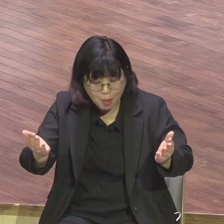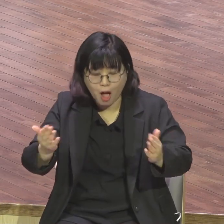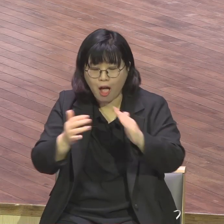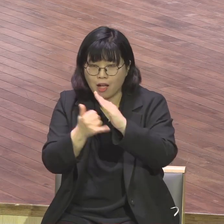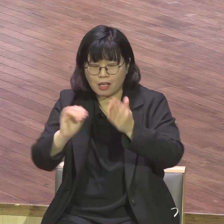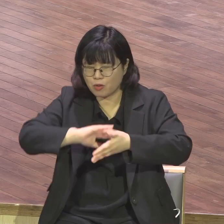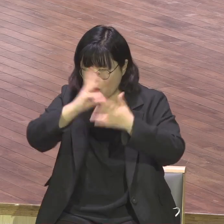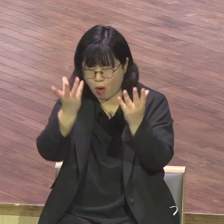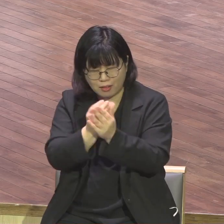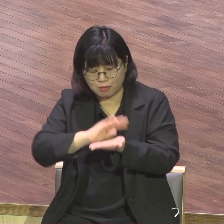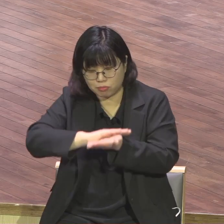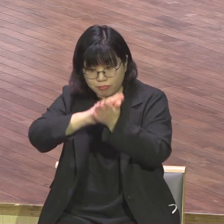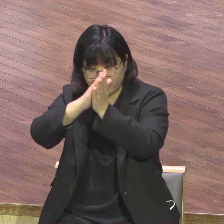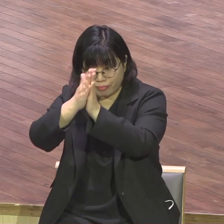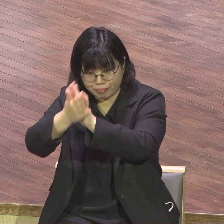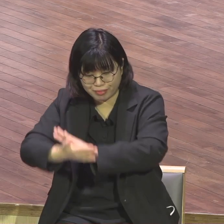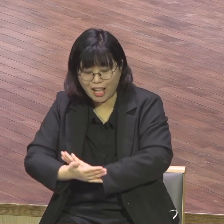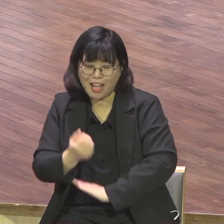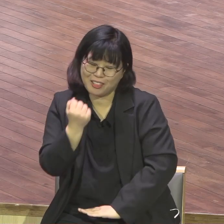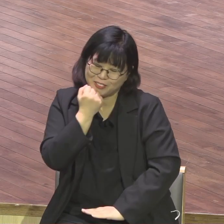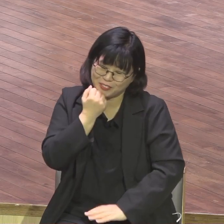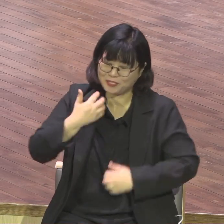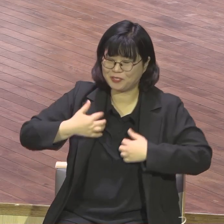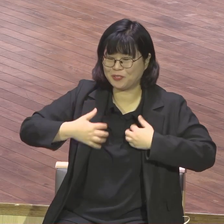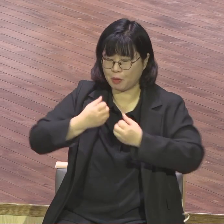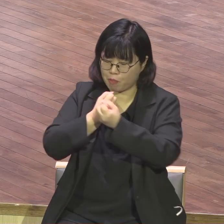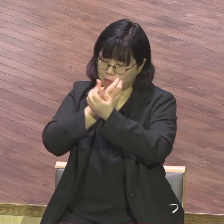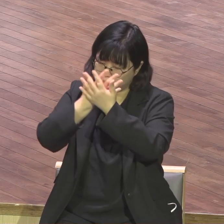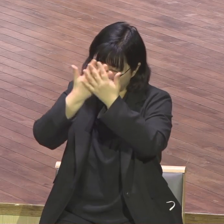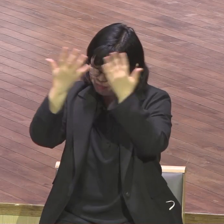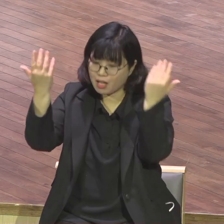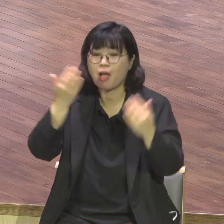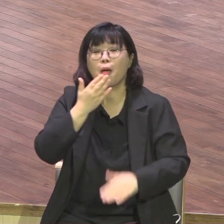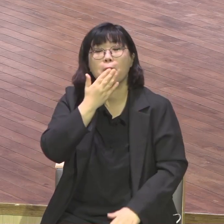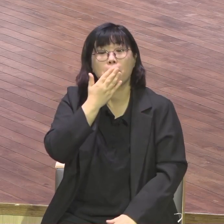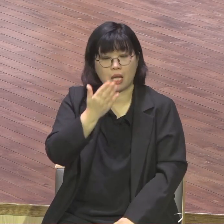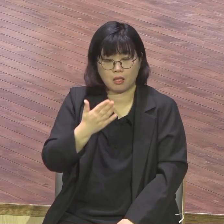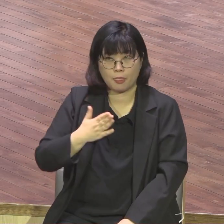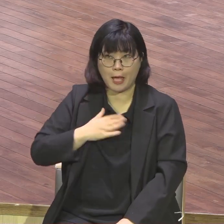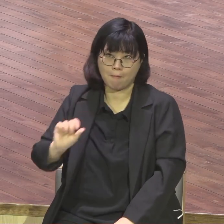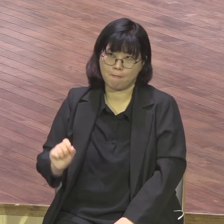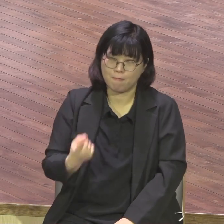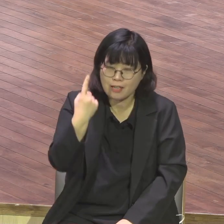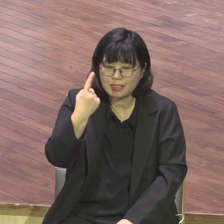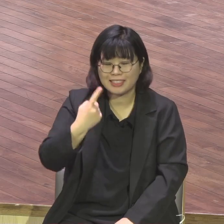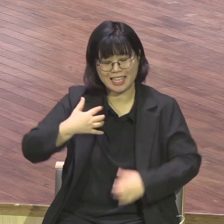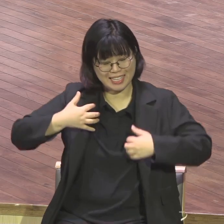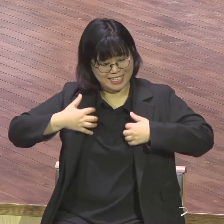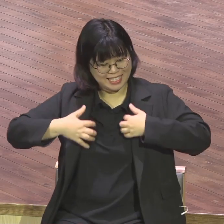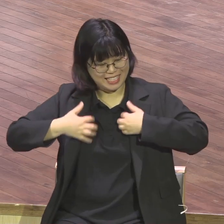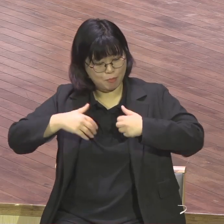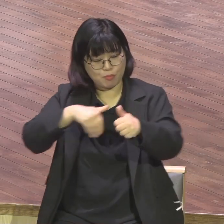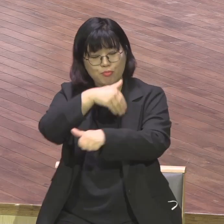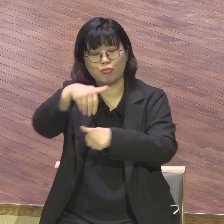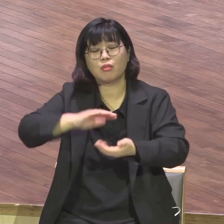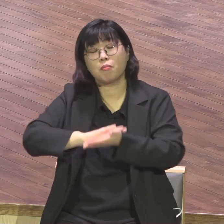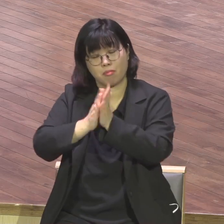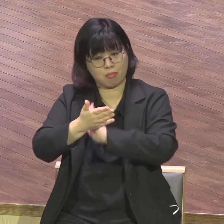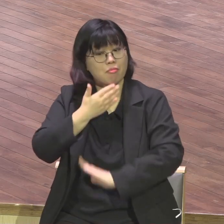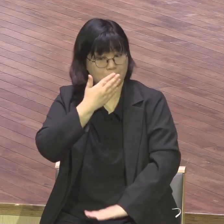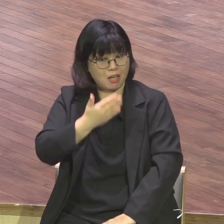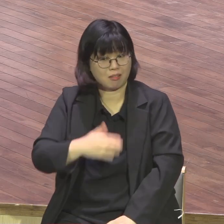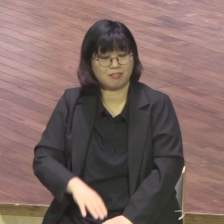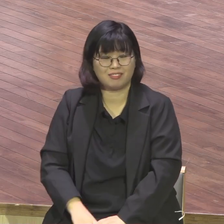분위기로. 가정의 분위기가 허감해서 완전 나 하나 때문에 막 기쁨의 분위기로 천국으로. 아멘.